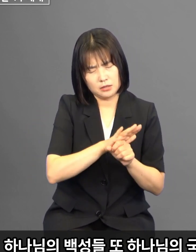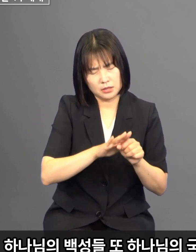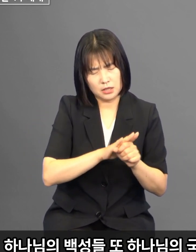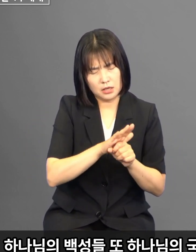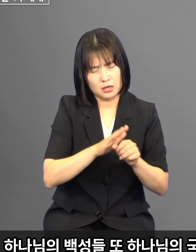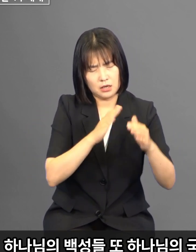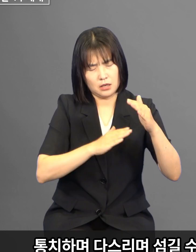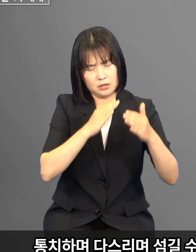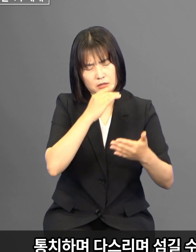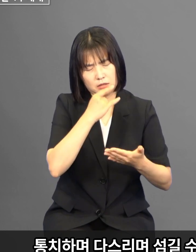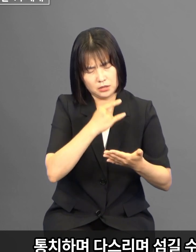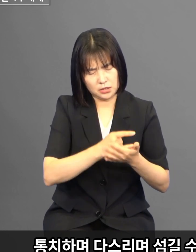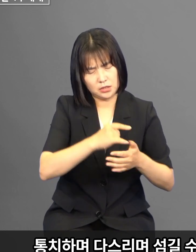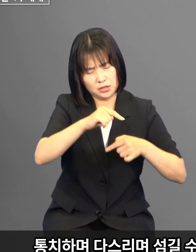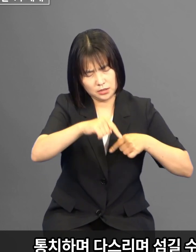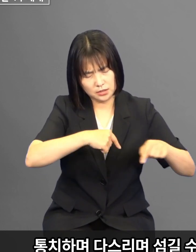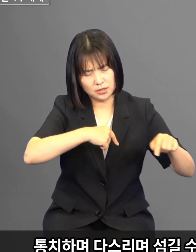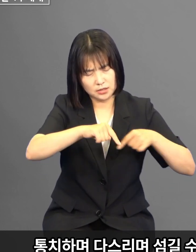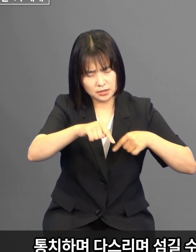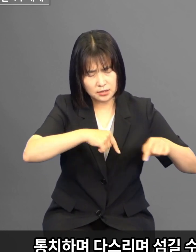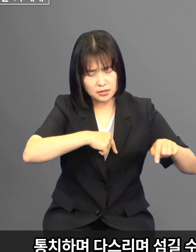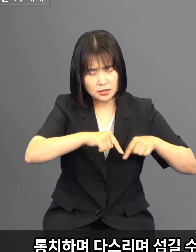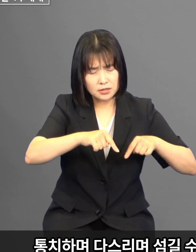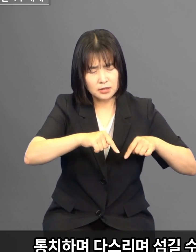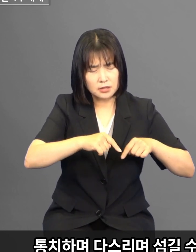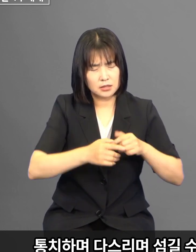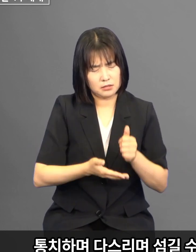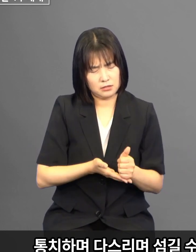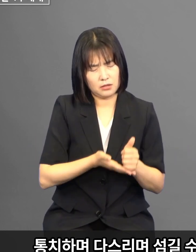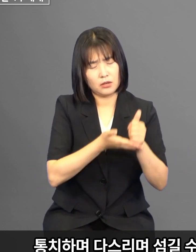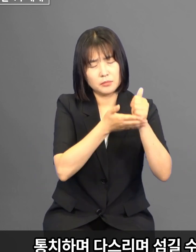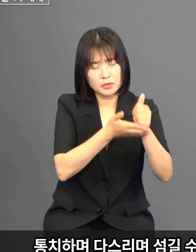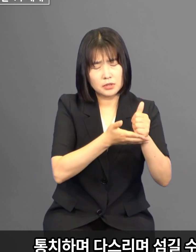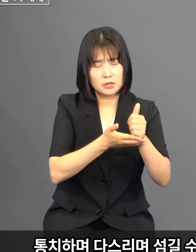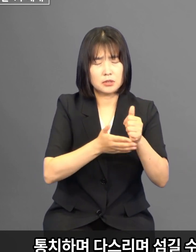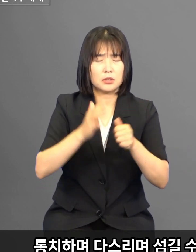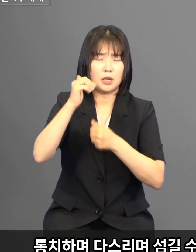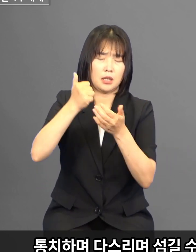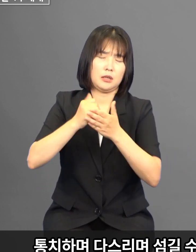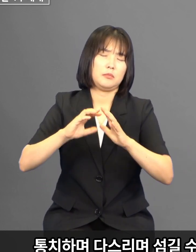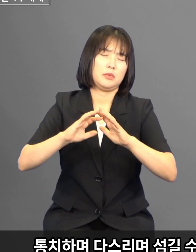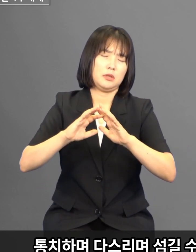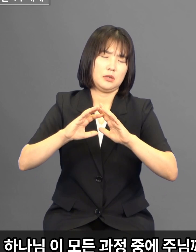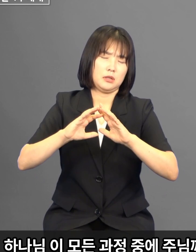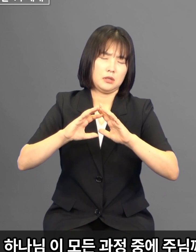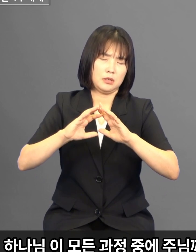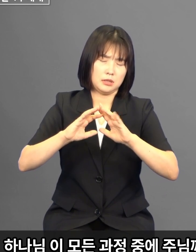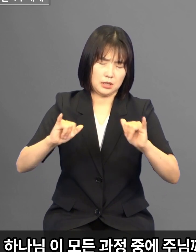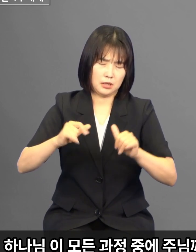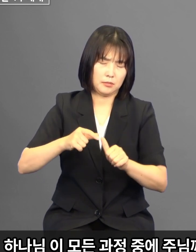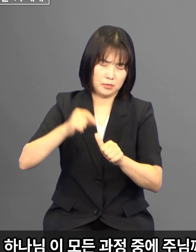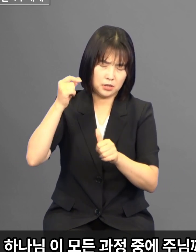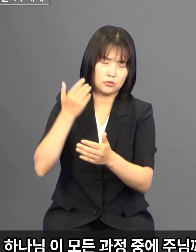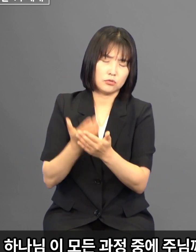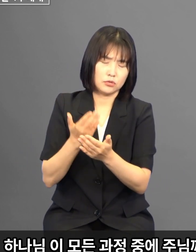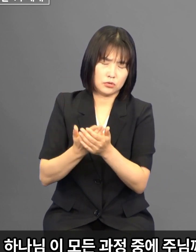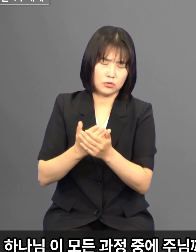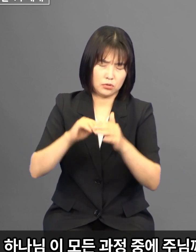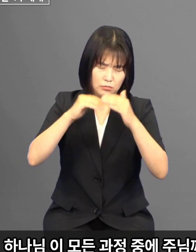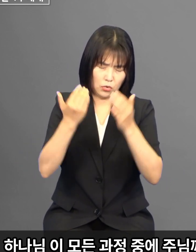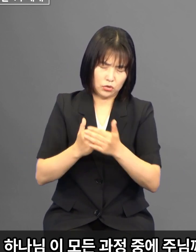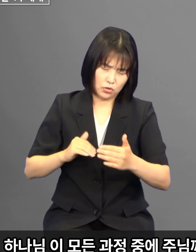정의와 공의로 통치하며 다스리며 섬길 수 있는 하나님의 사람을 택하여 주시고 하나님, 이 모든 가정